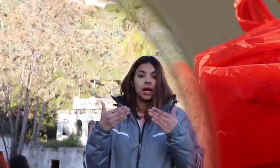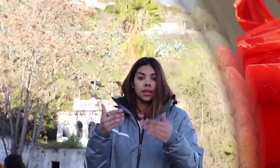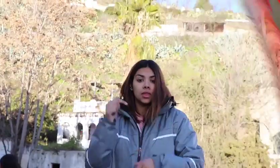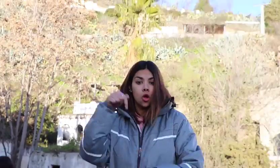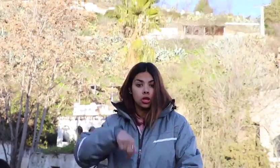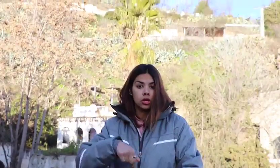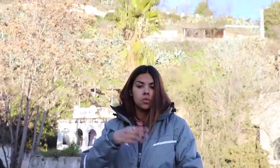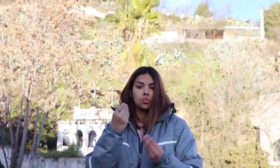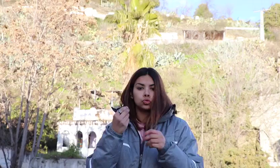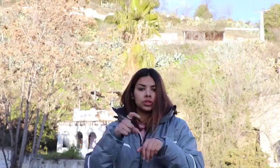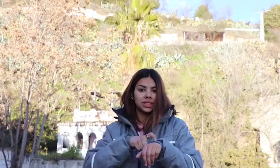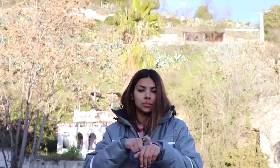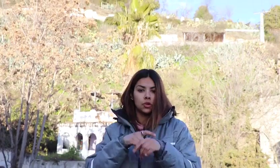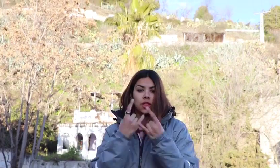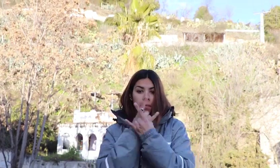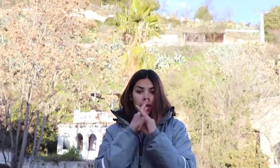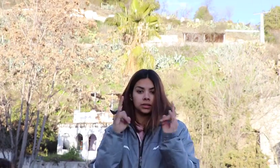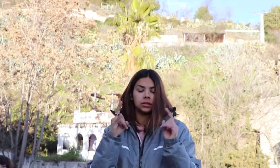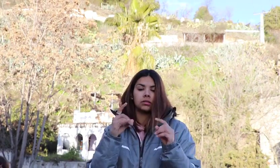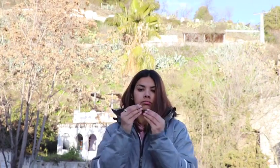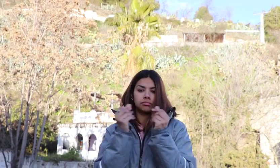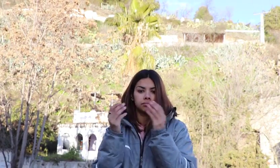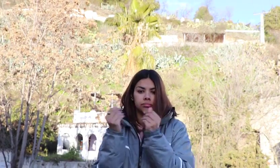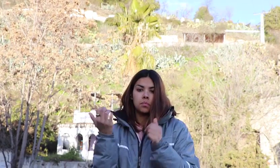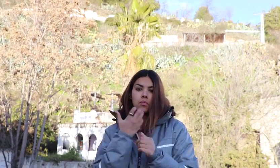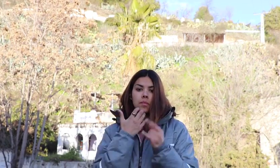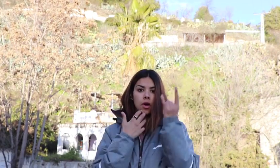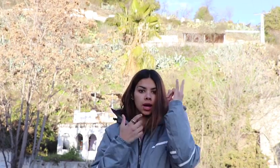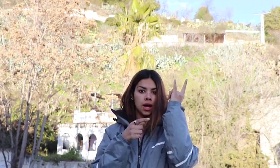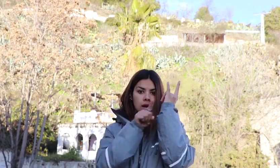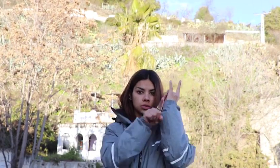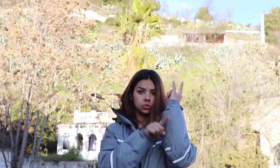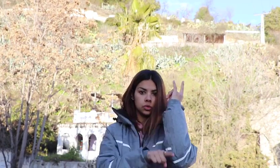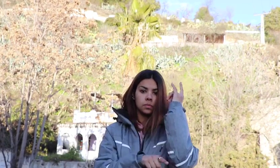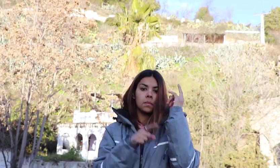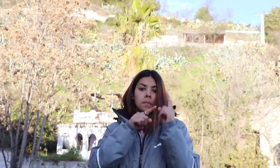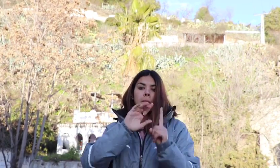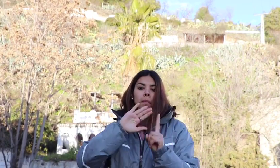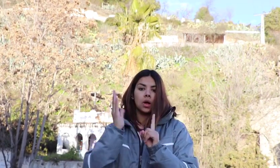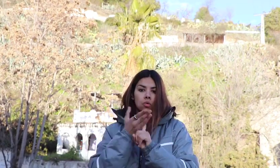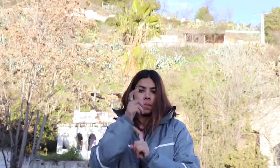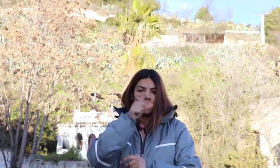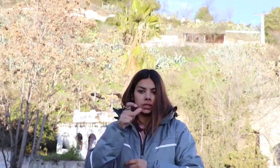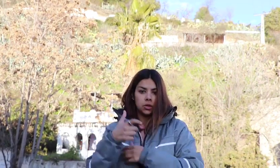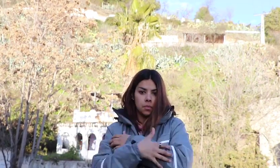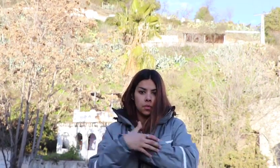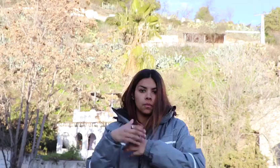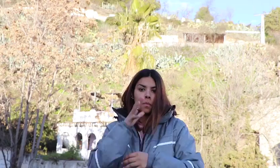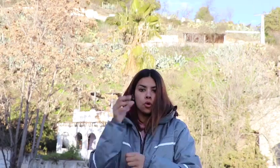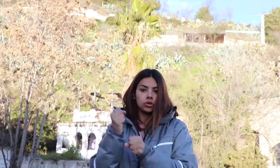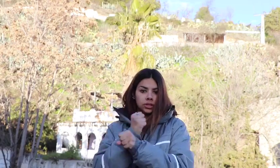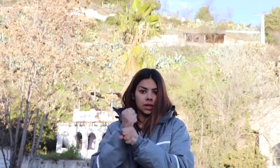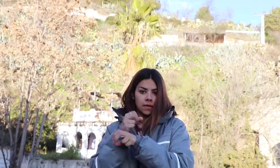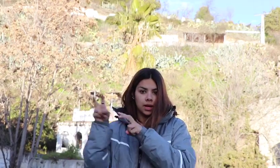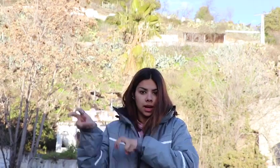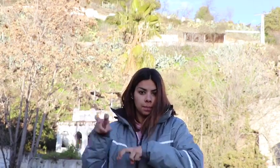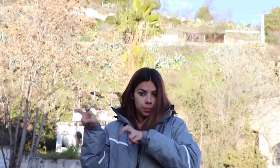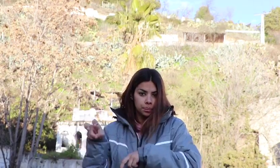A día de hoy, muchos tipos de plantas están desapareciendo, como por ejemplo la chumbera, lo cual perjudica a las personas pobres que trabajan en el